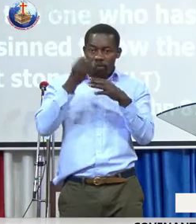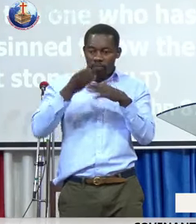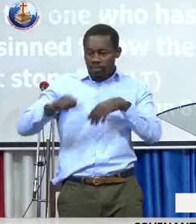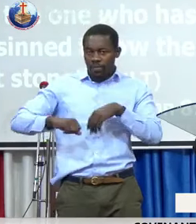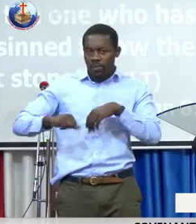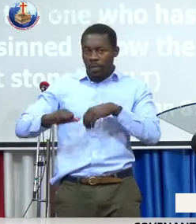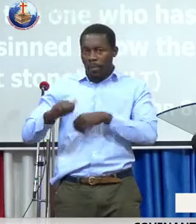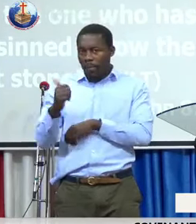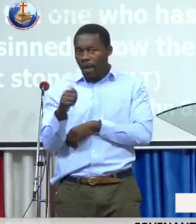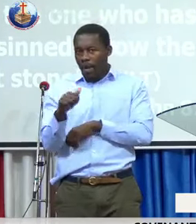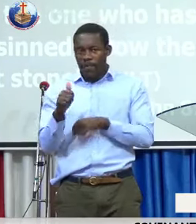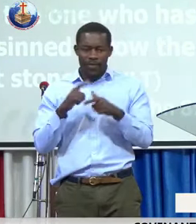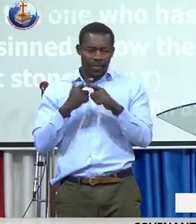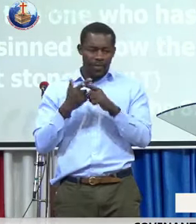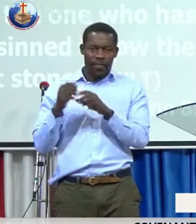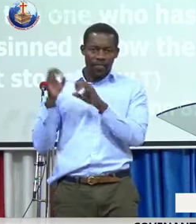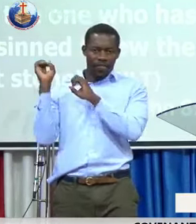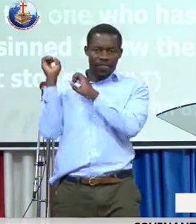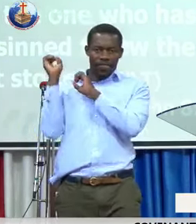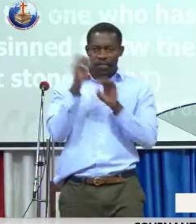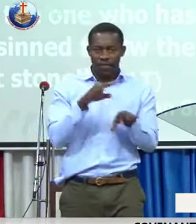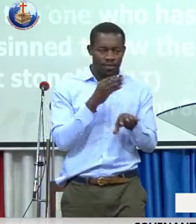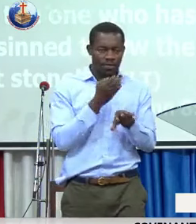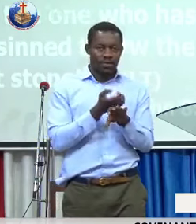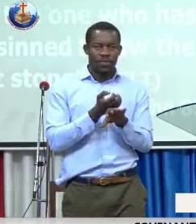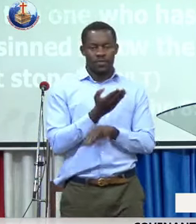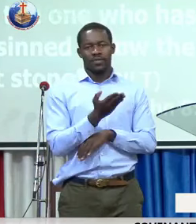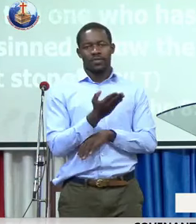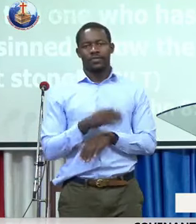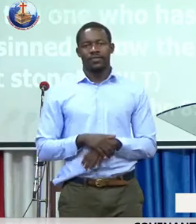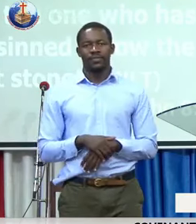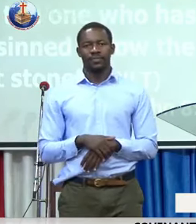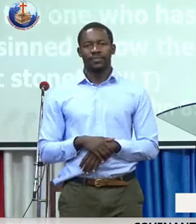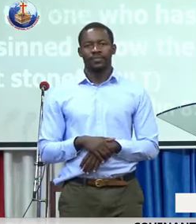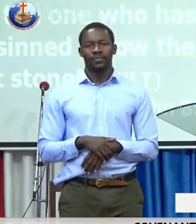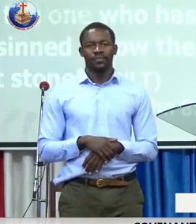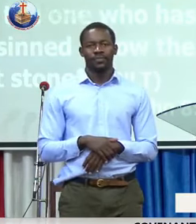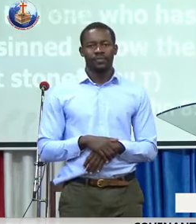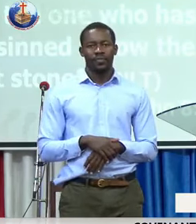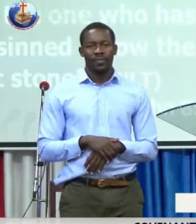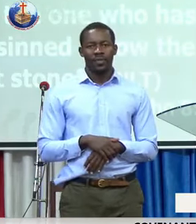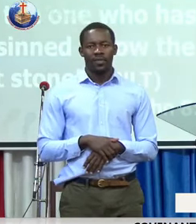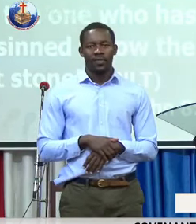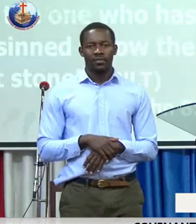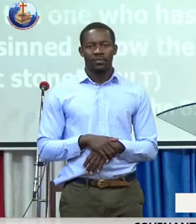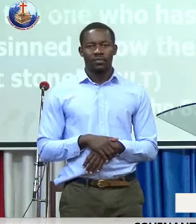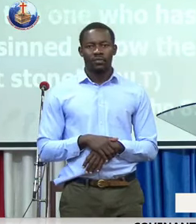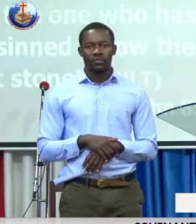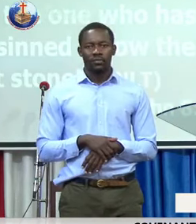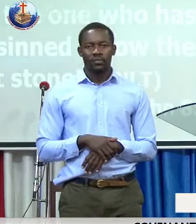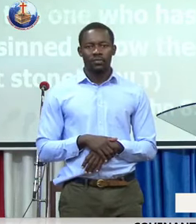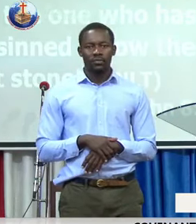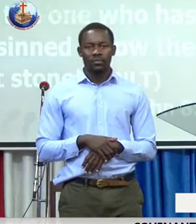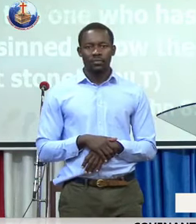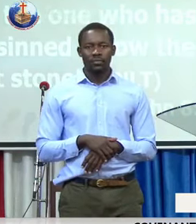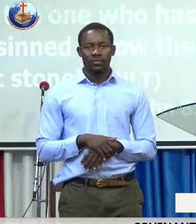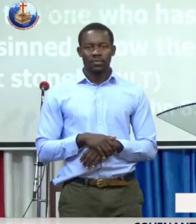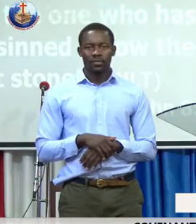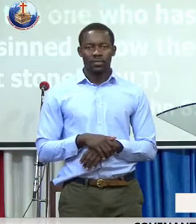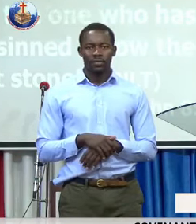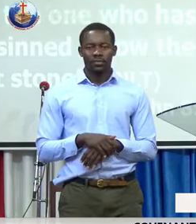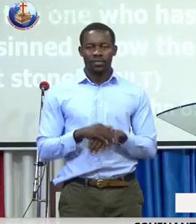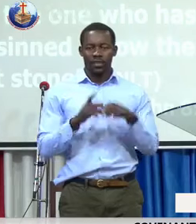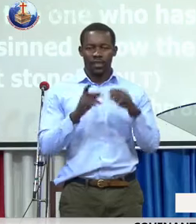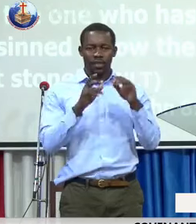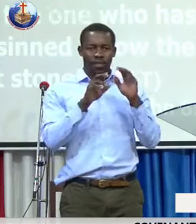mawe. Kumaanisha kwamba iwapo hujatenda lile tendo la uzinzi basi tupa jiwe. And this law comes from the book of Exodus 23 verse 2. Na sheria